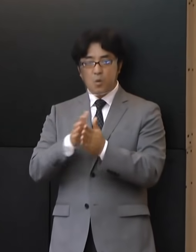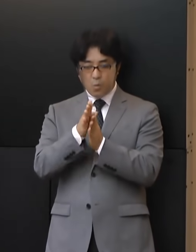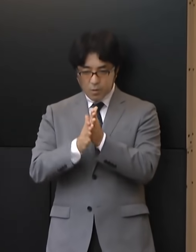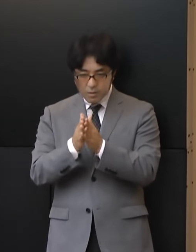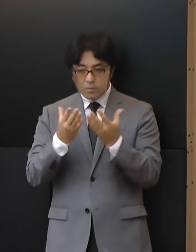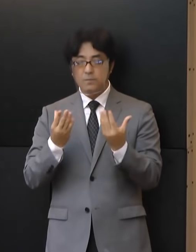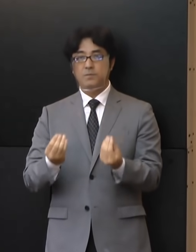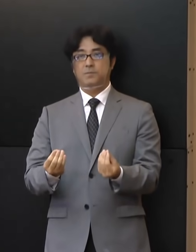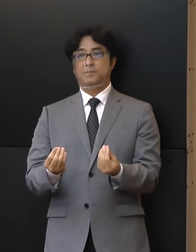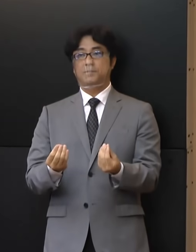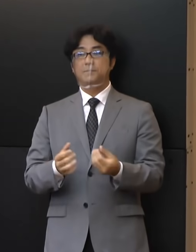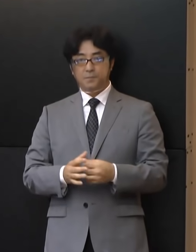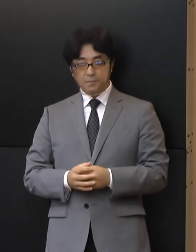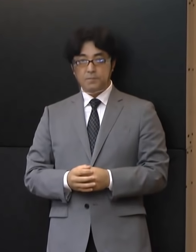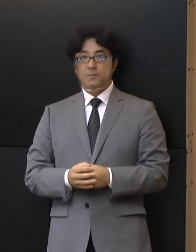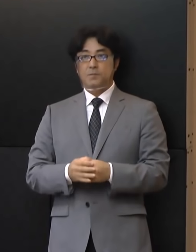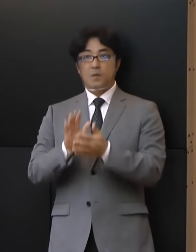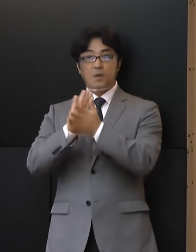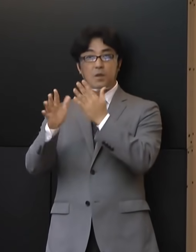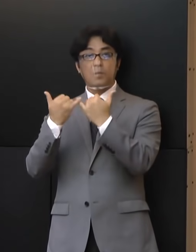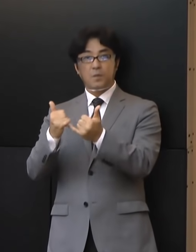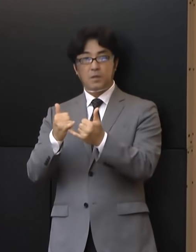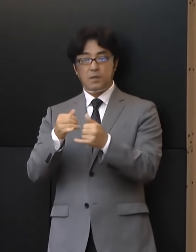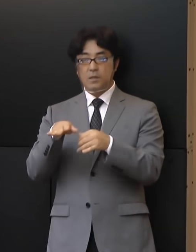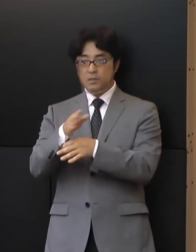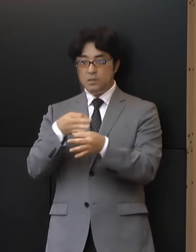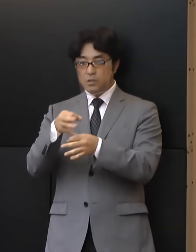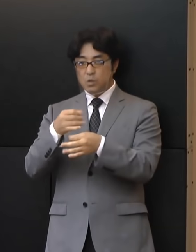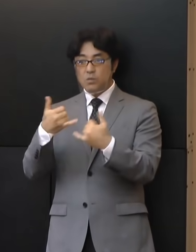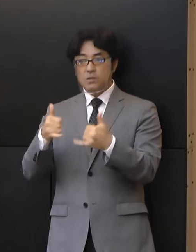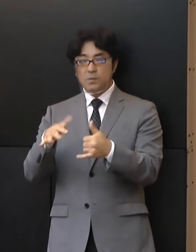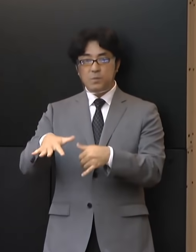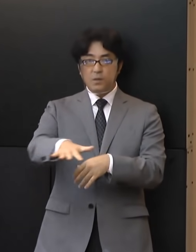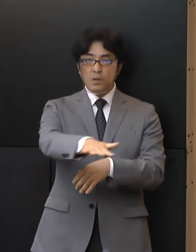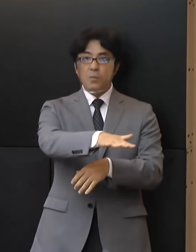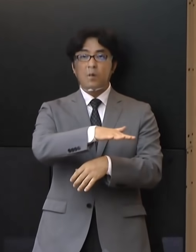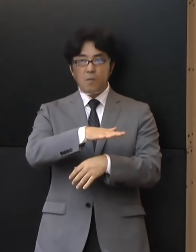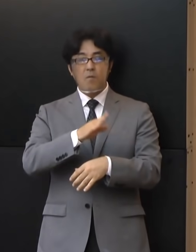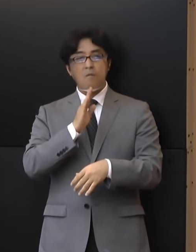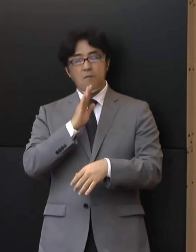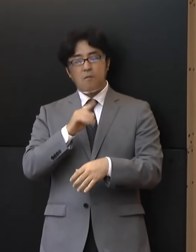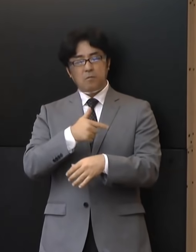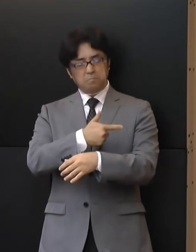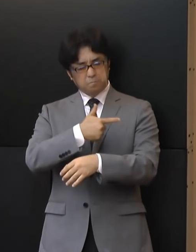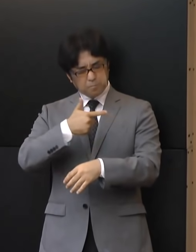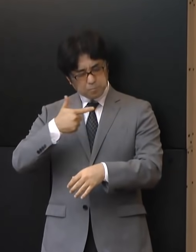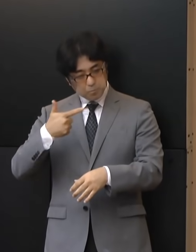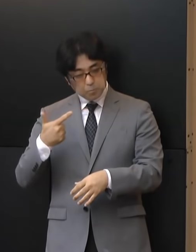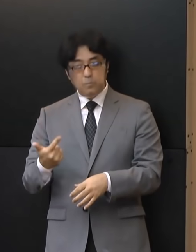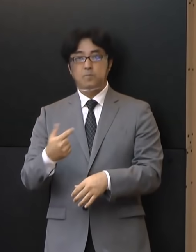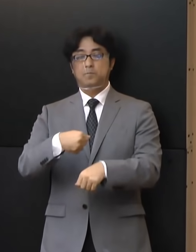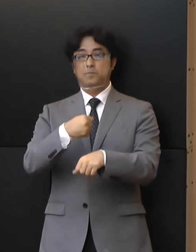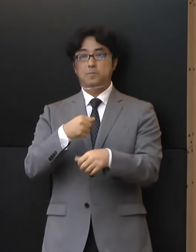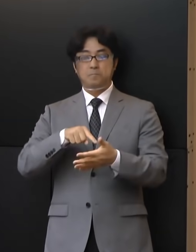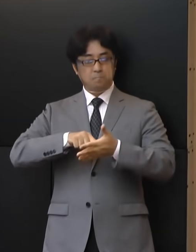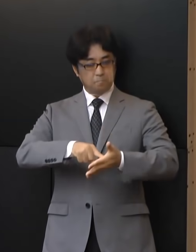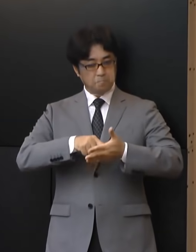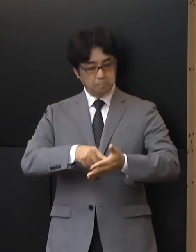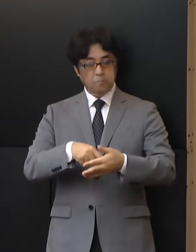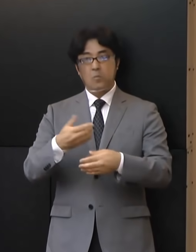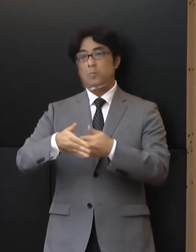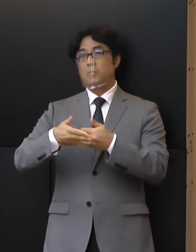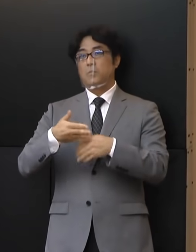。県民や事業者の皆様の本当に並々ならぬご努力とご協力により